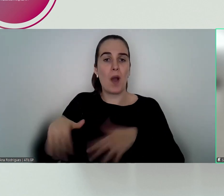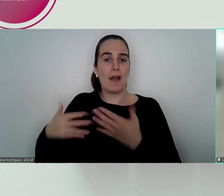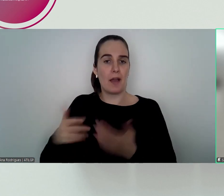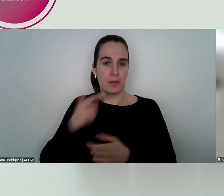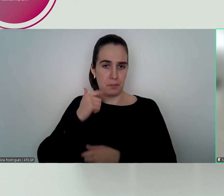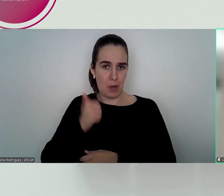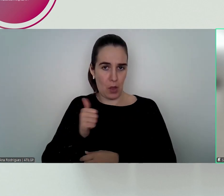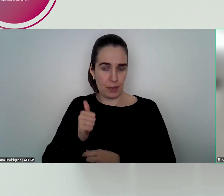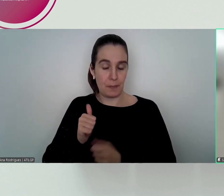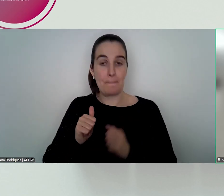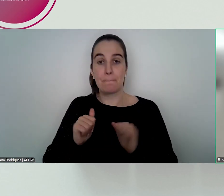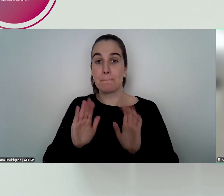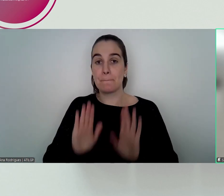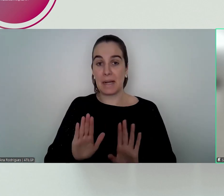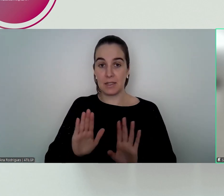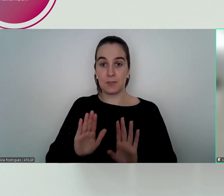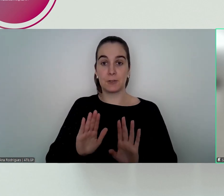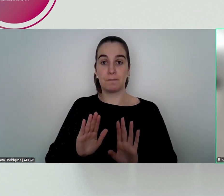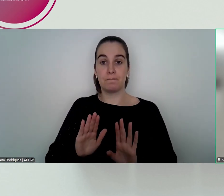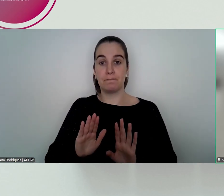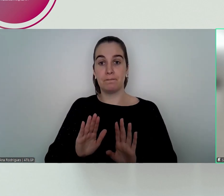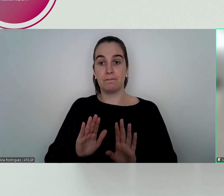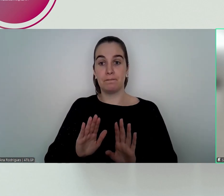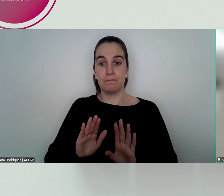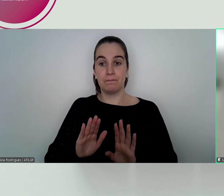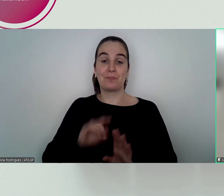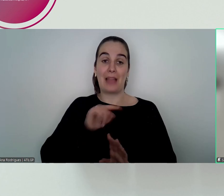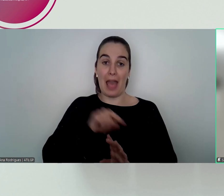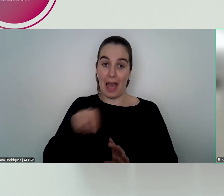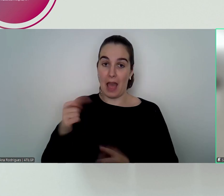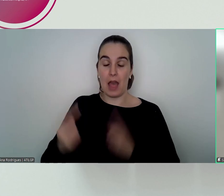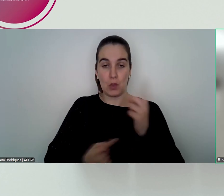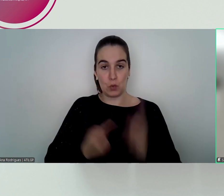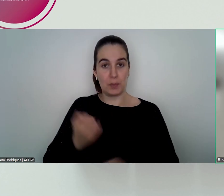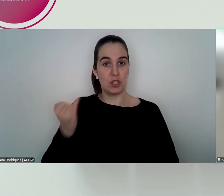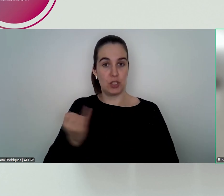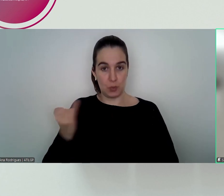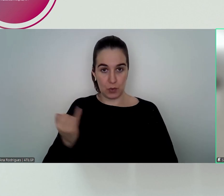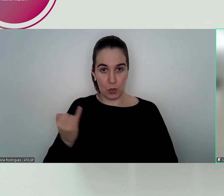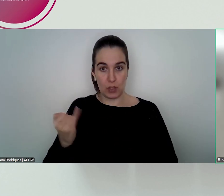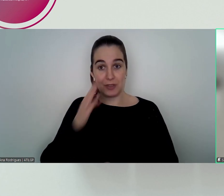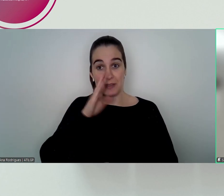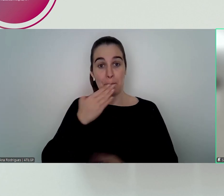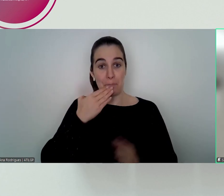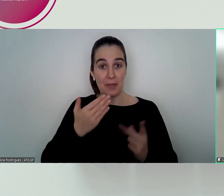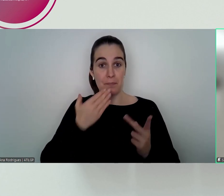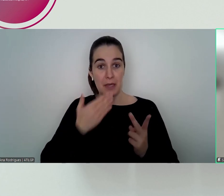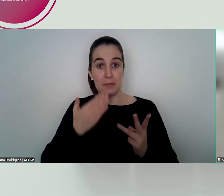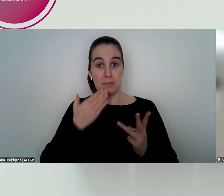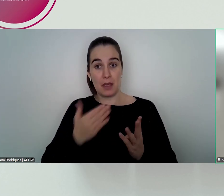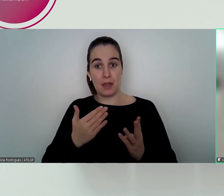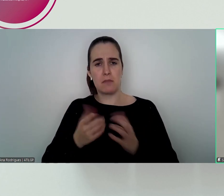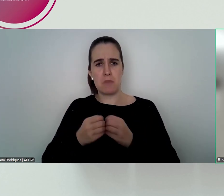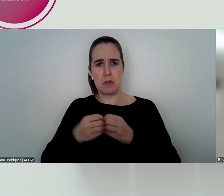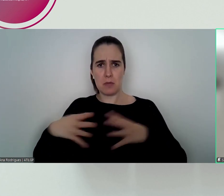mas o facto é que em algumas entidades estes pedidos são em grande